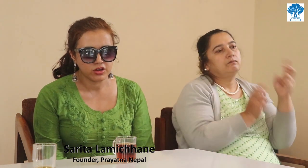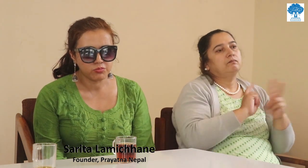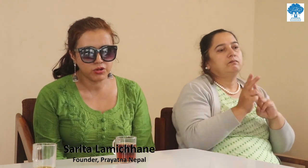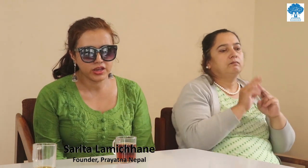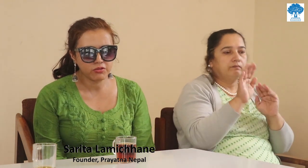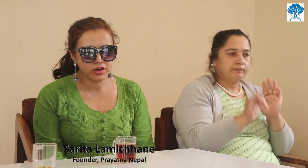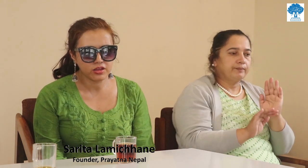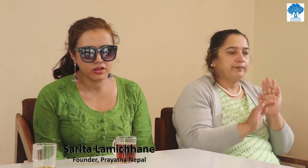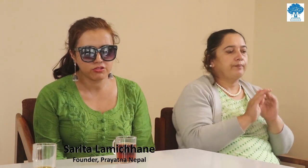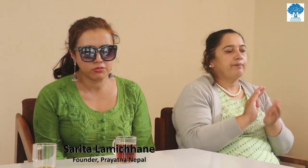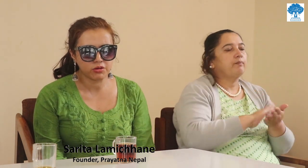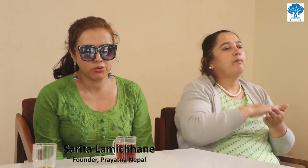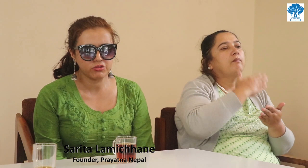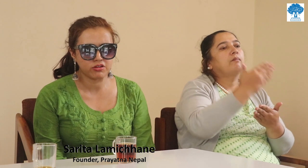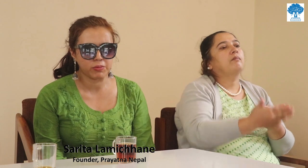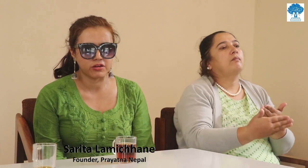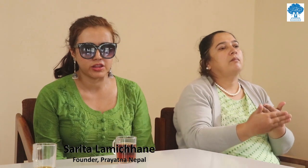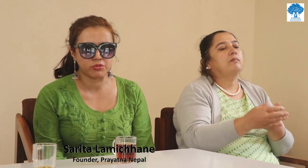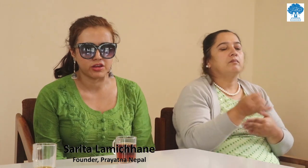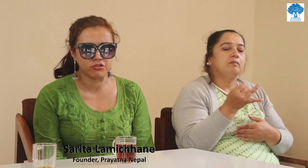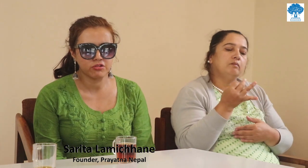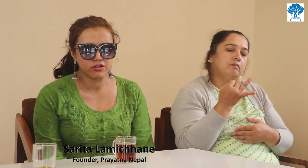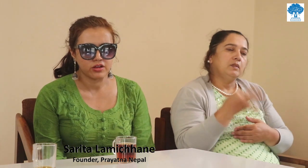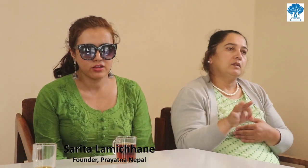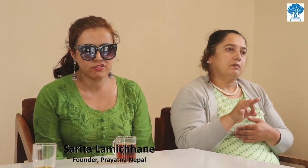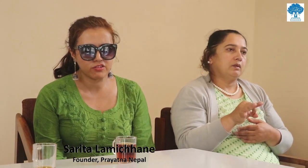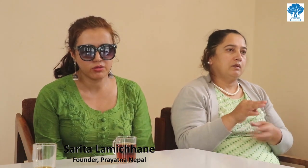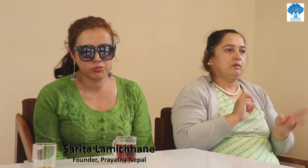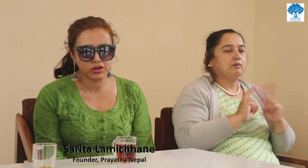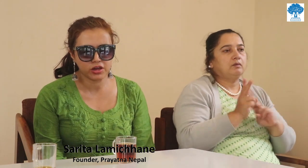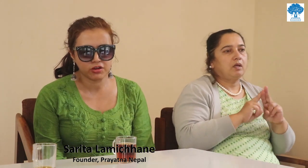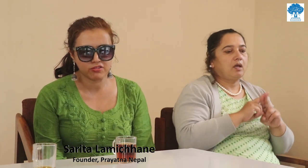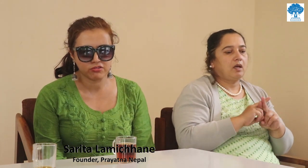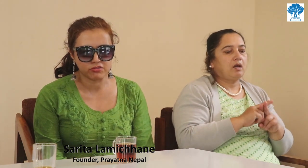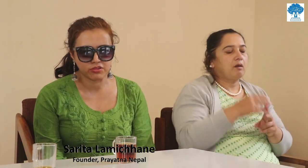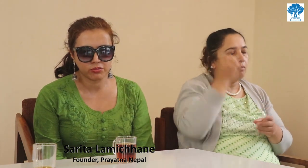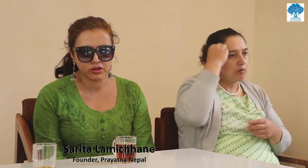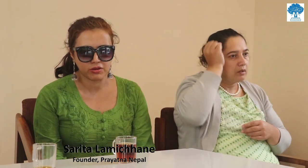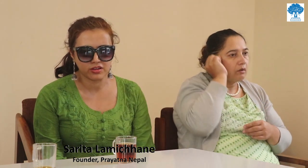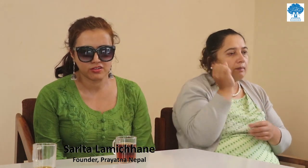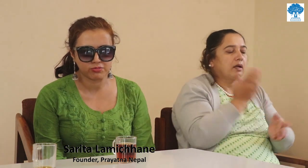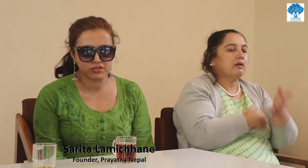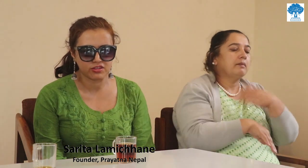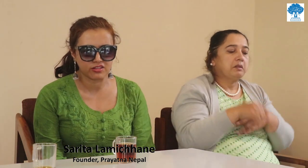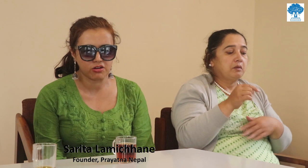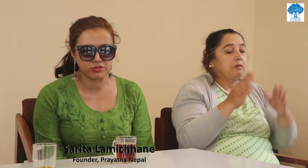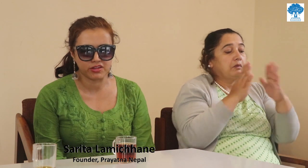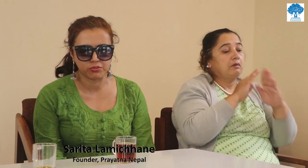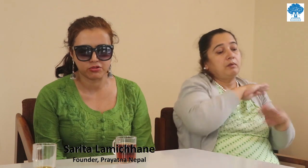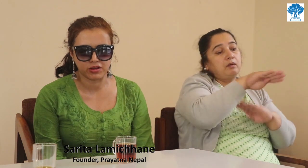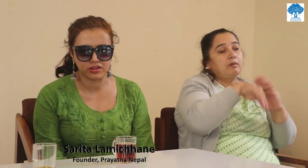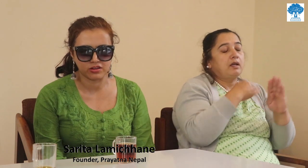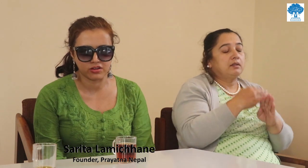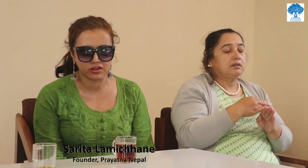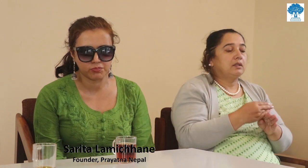चाहन्छु। महिनावारी जब बौद्धिक अपाङ्गता भएको किशोरीमा महिनावारी सुरु हुन्छ, परिवारले त्यसपछि त्यसलाई